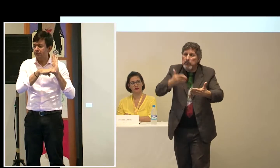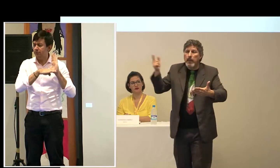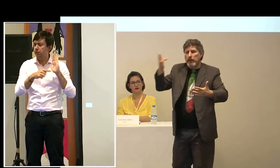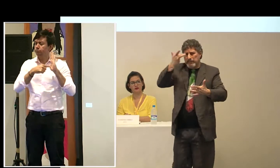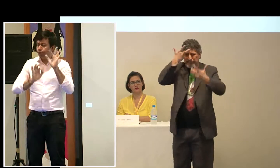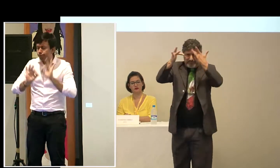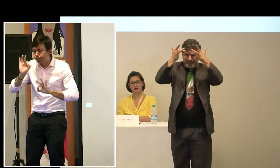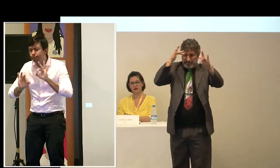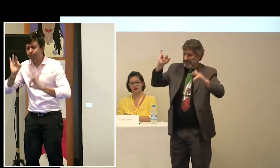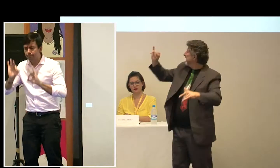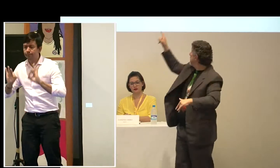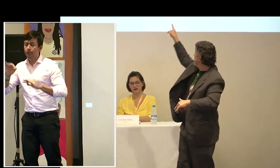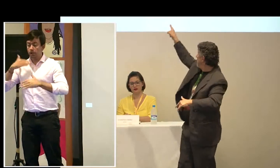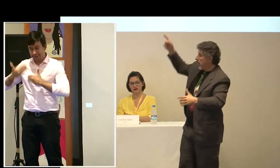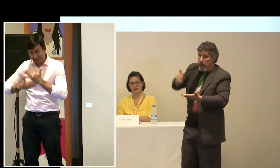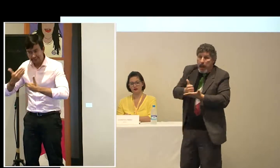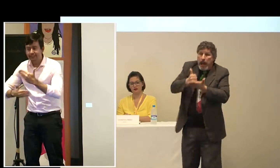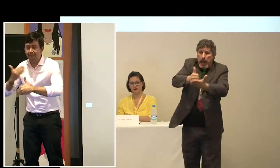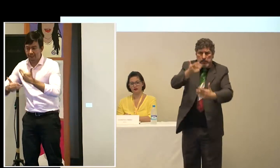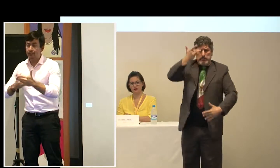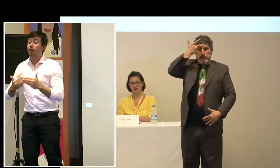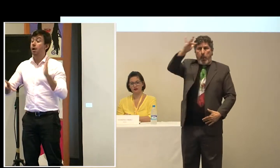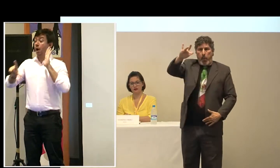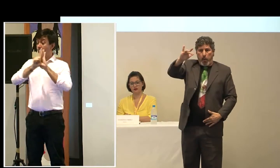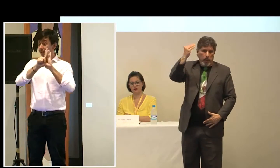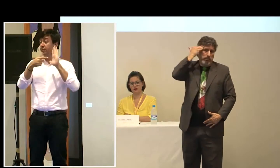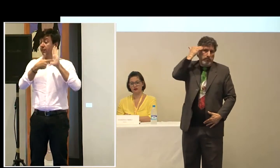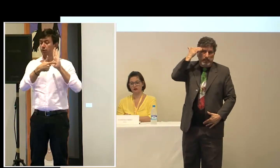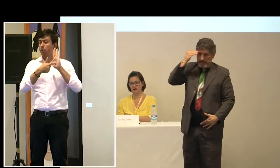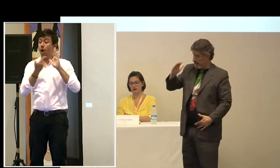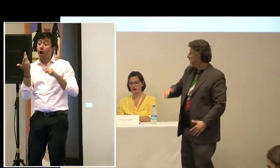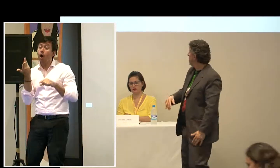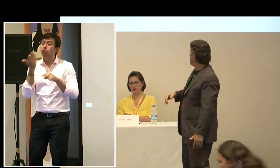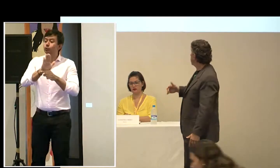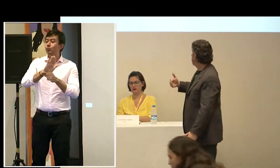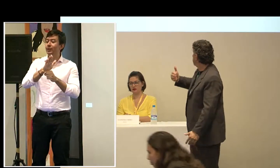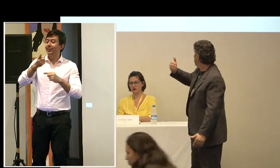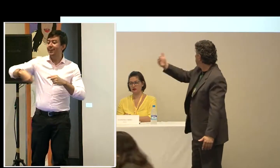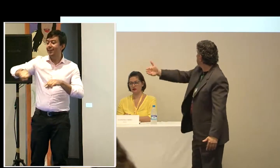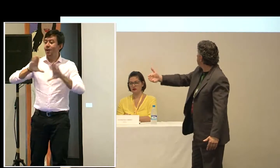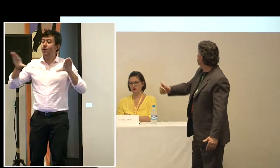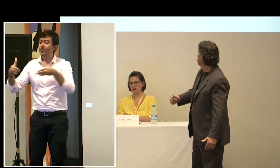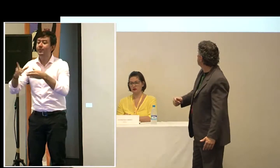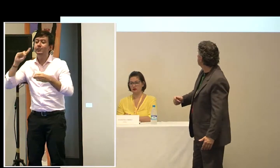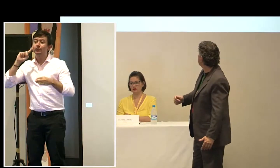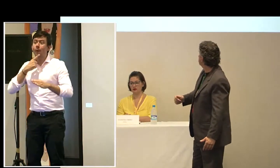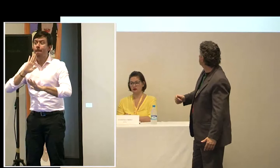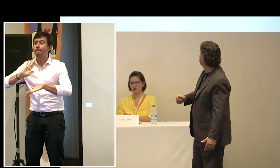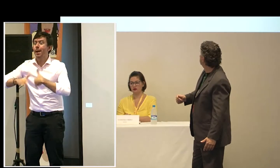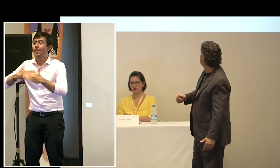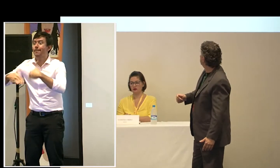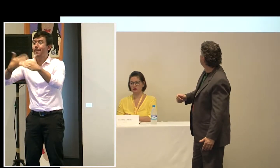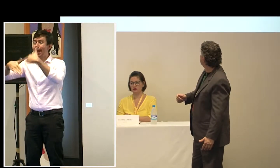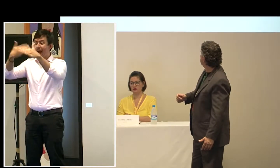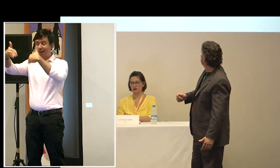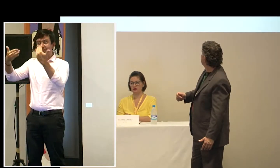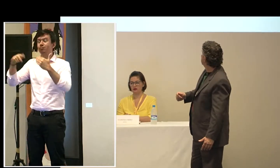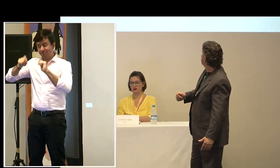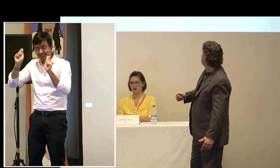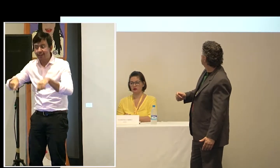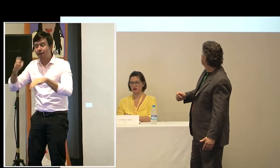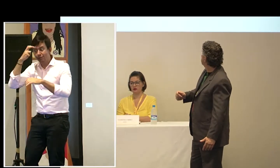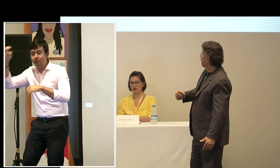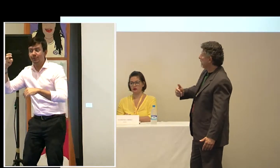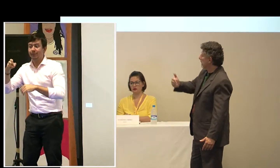Na lei, nós temos diversos pontos, diversos artigos que falam sobre esse apoio,